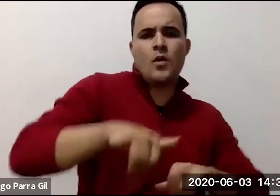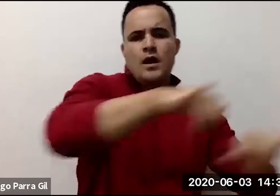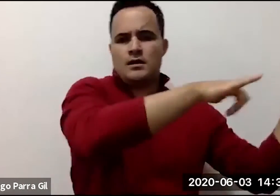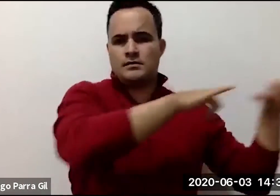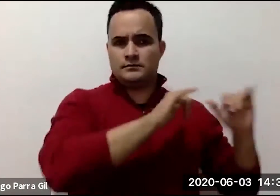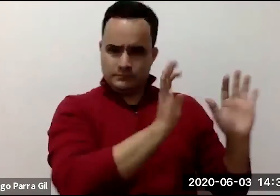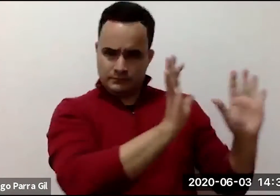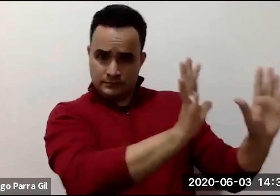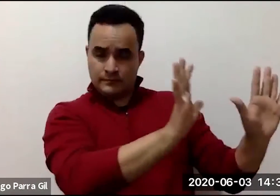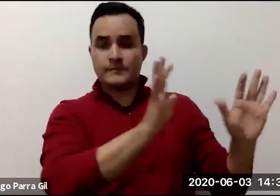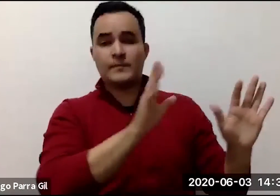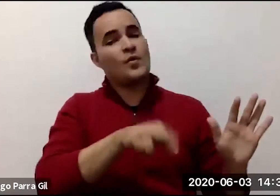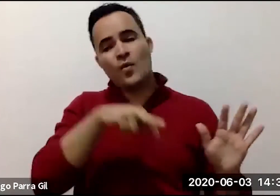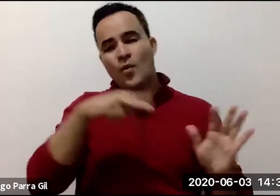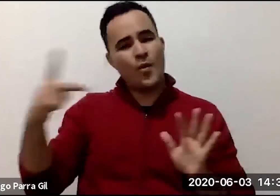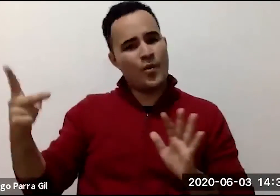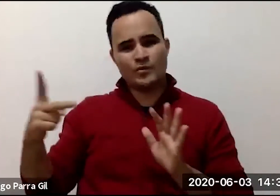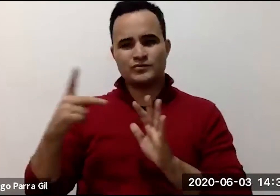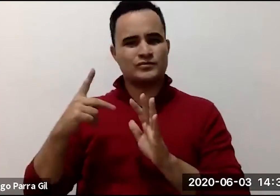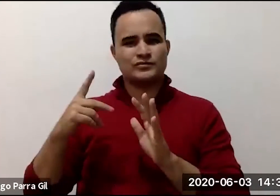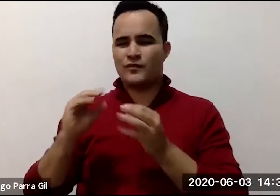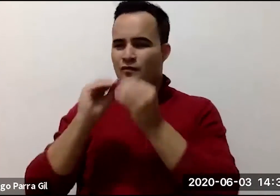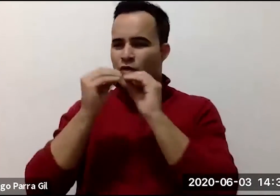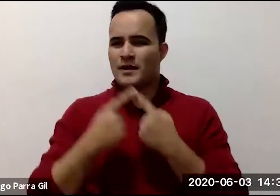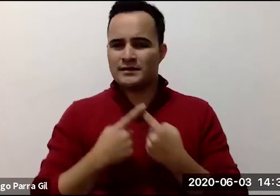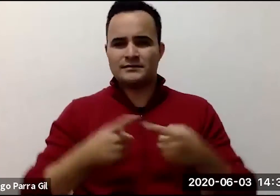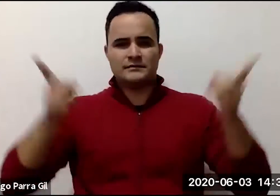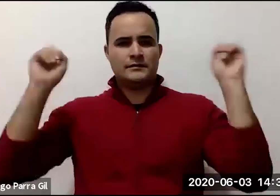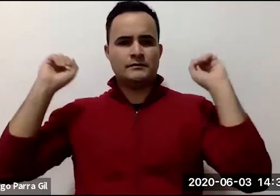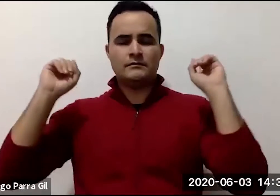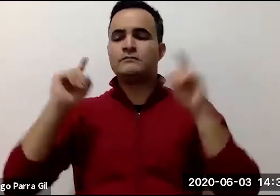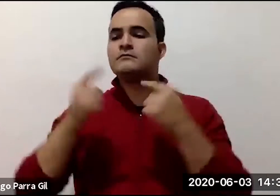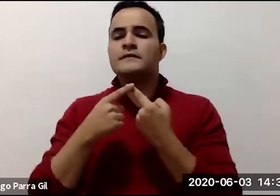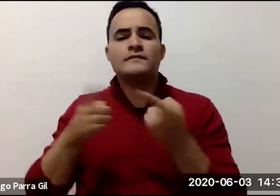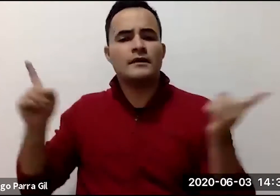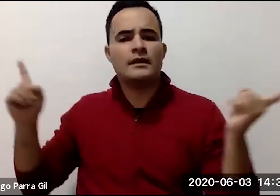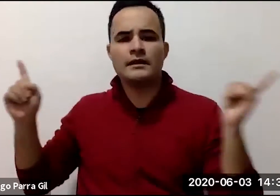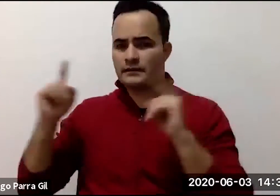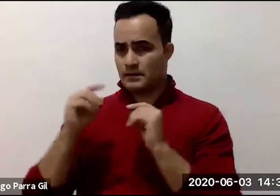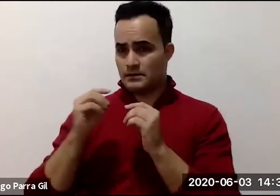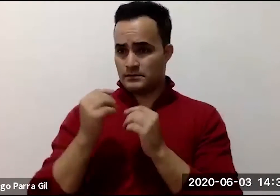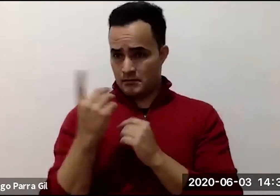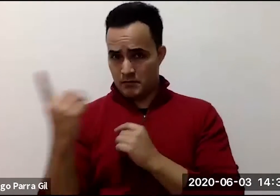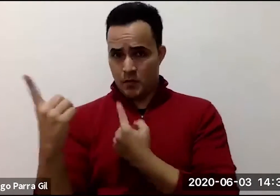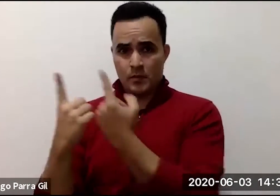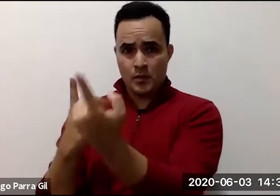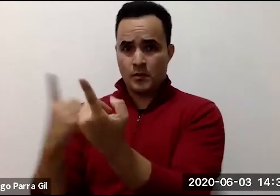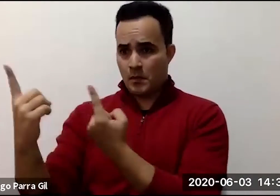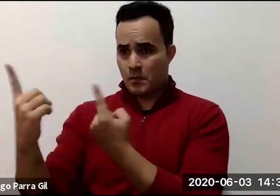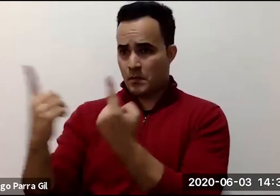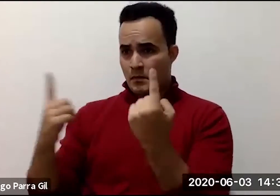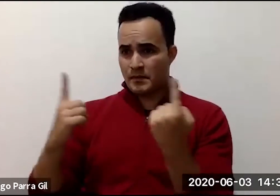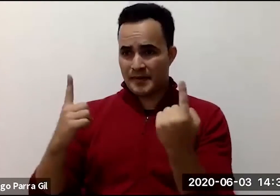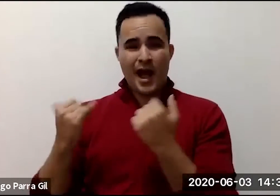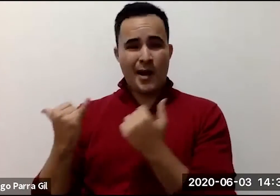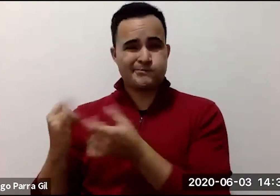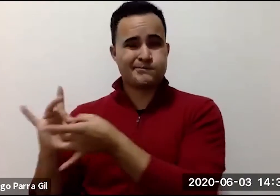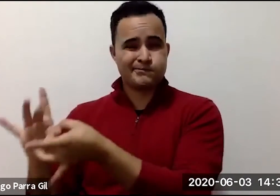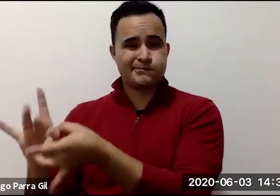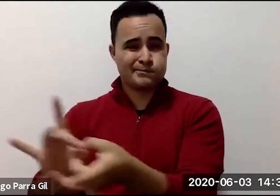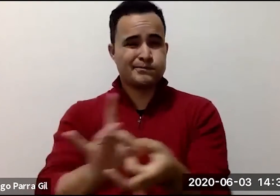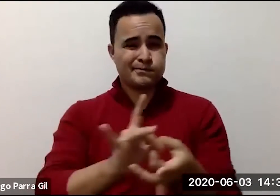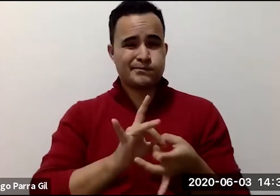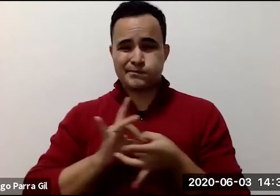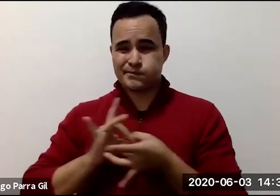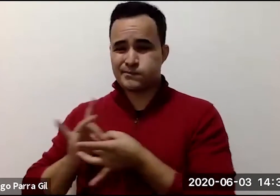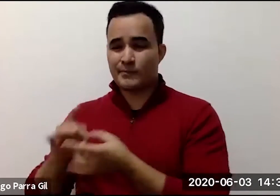son holárgicos, que son holones, que se interconectan a partir de las experiencias de los cuerpos, de